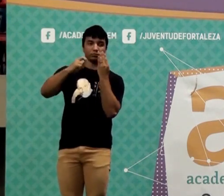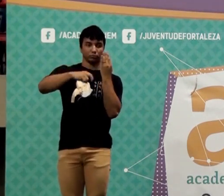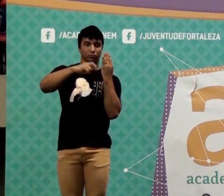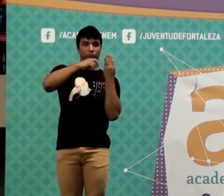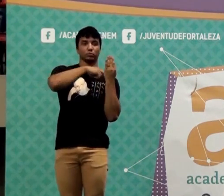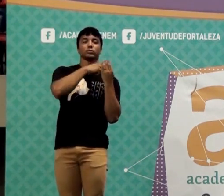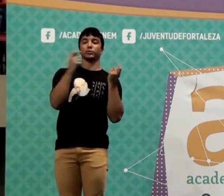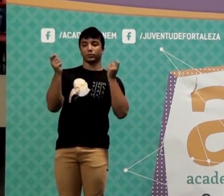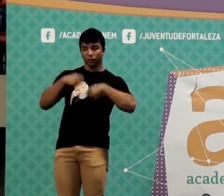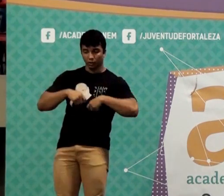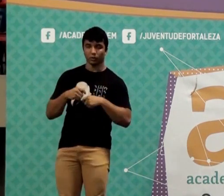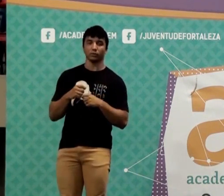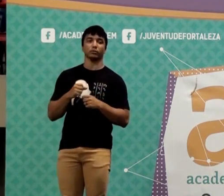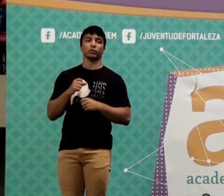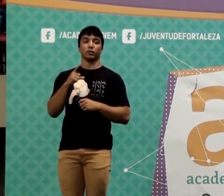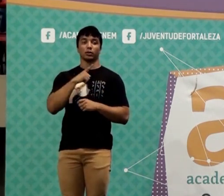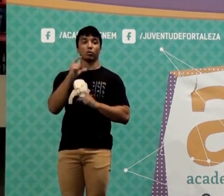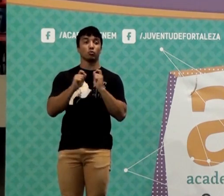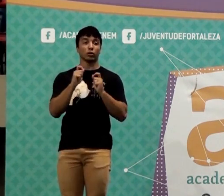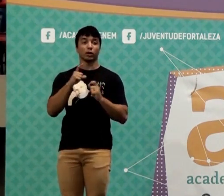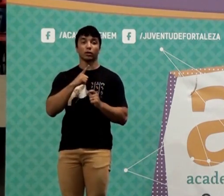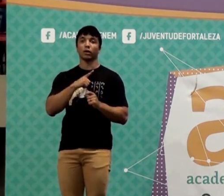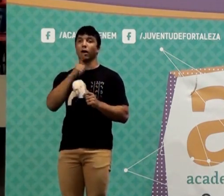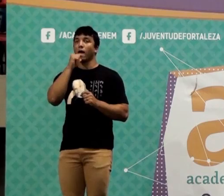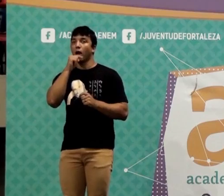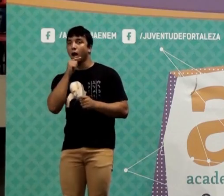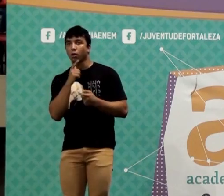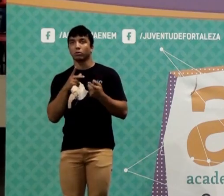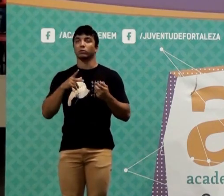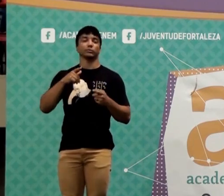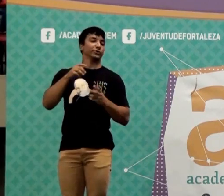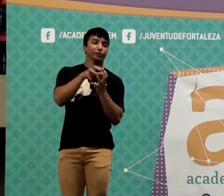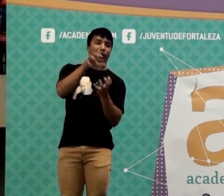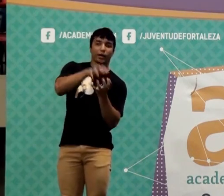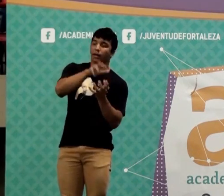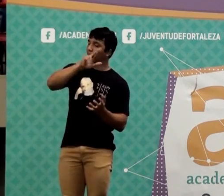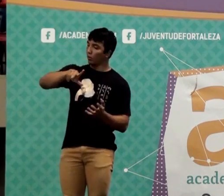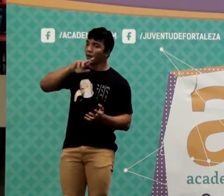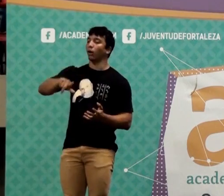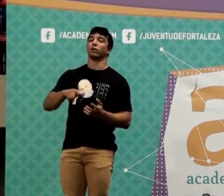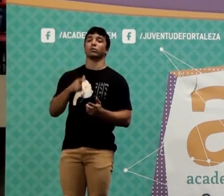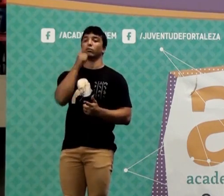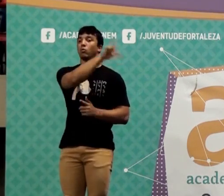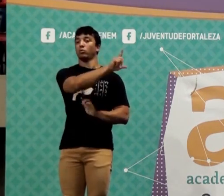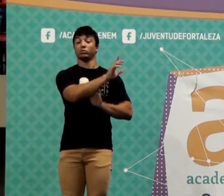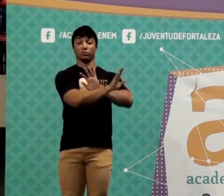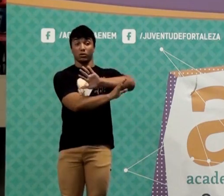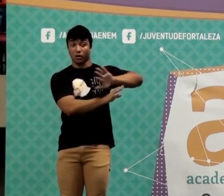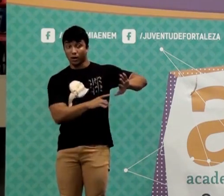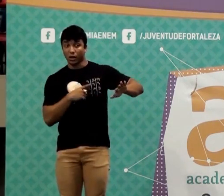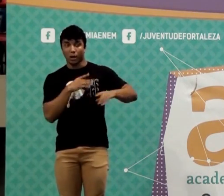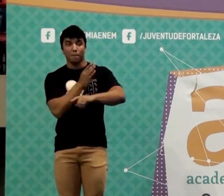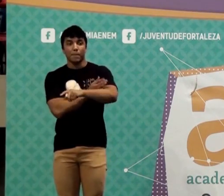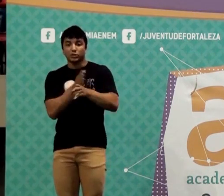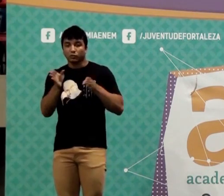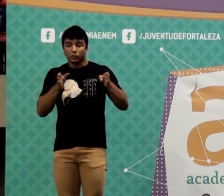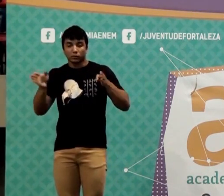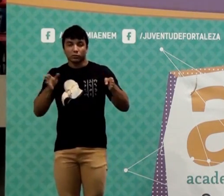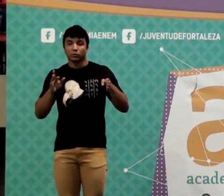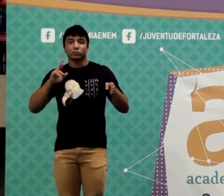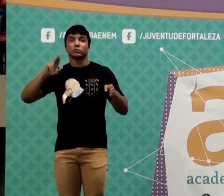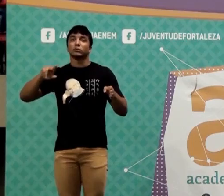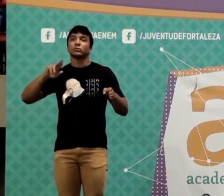Sim. Se eu tenho um castelo, que eu tenho um buraco da altura desse prédio, quem é que vai querer atravessar esse buraco? Se não dá para